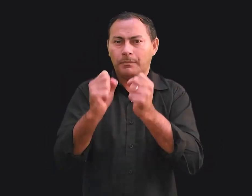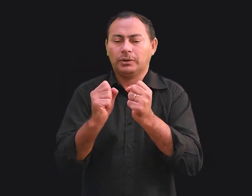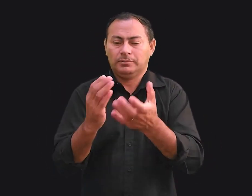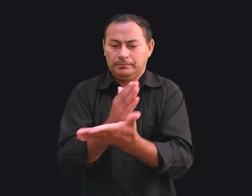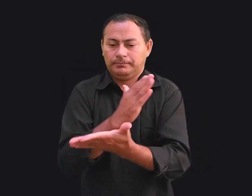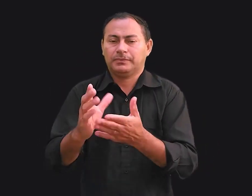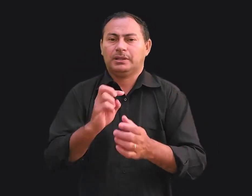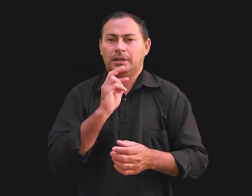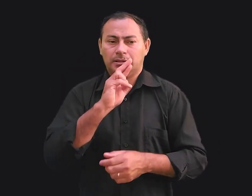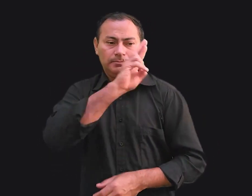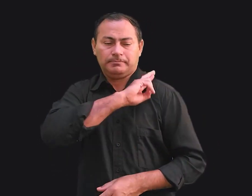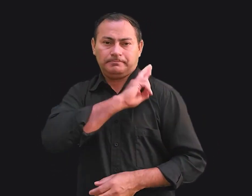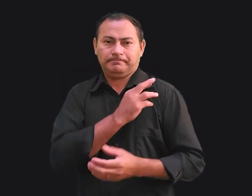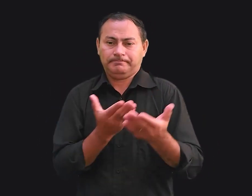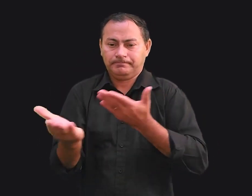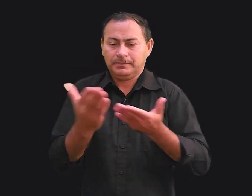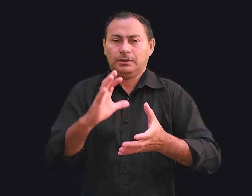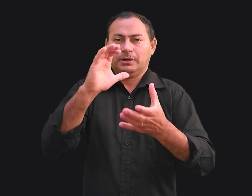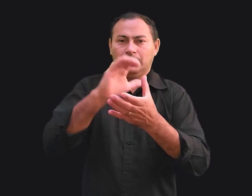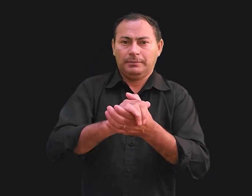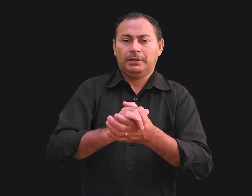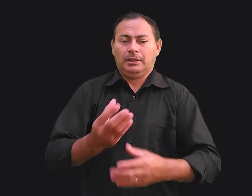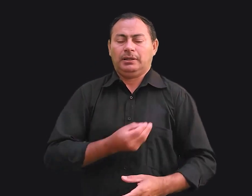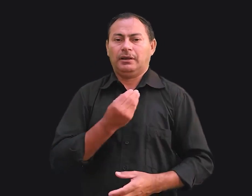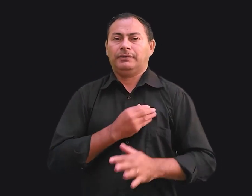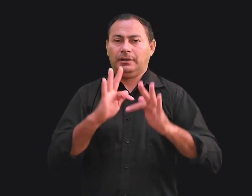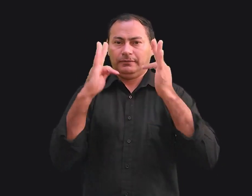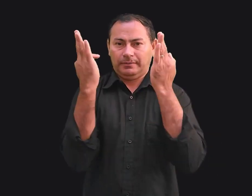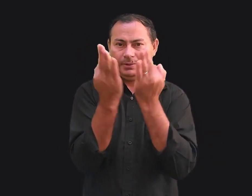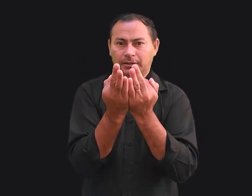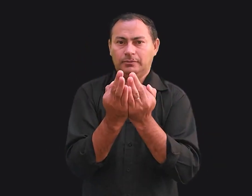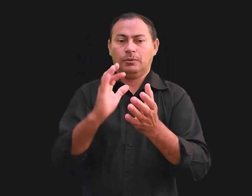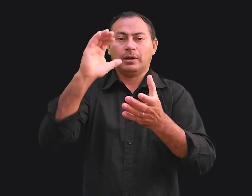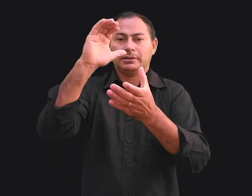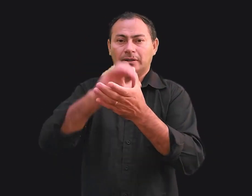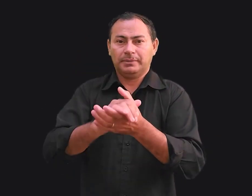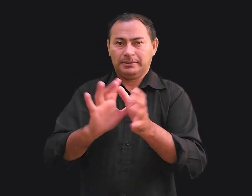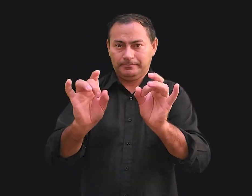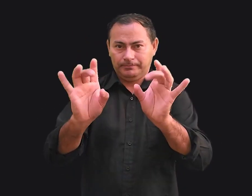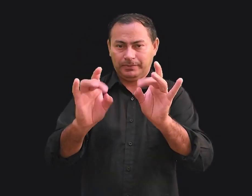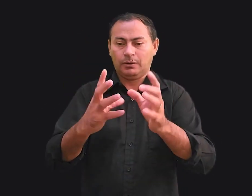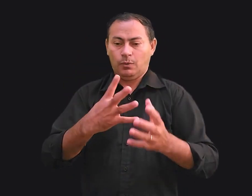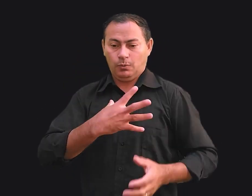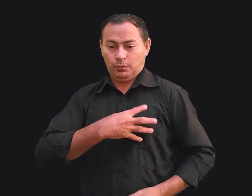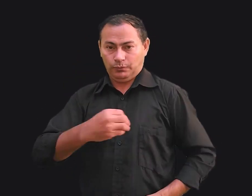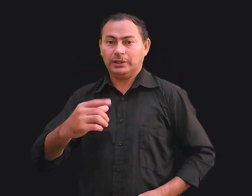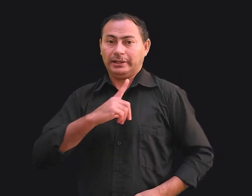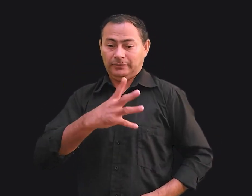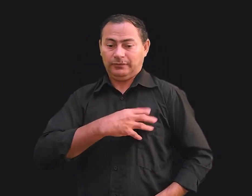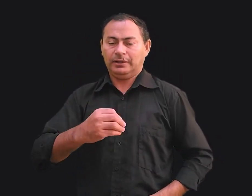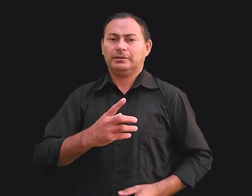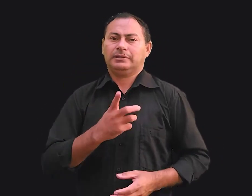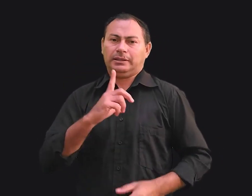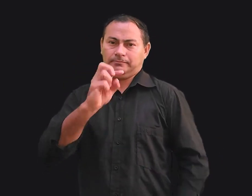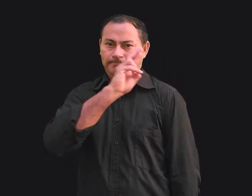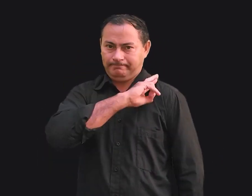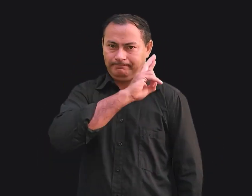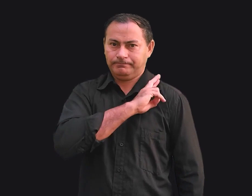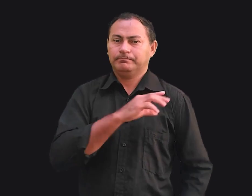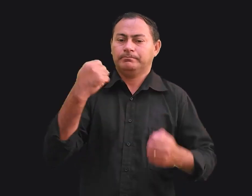podemos dividir responsabilidades no casamento e na vida familiar. O casamento, especialmente com filhos, traz muitas responsabilidades que